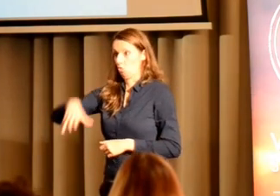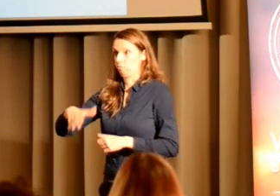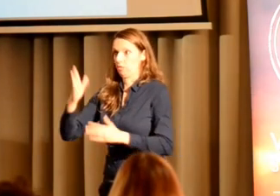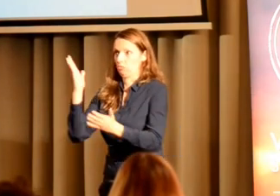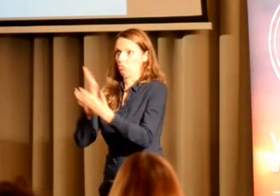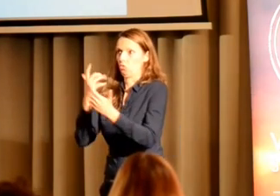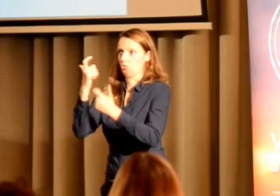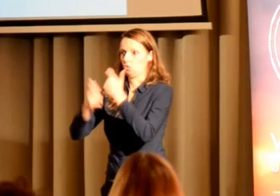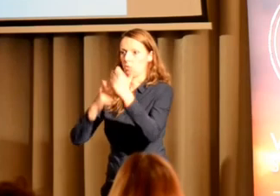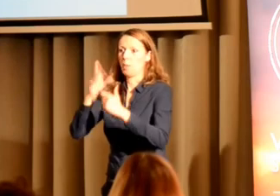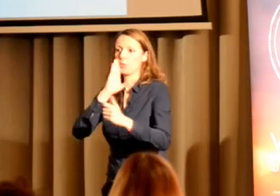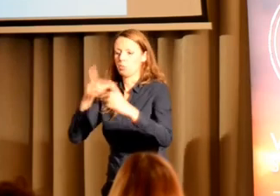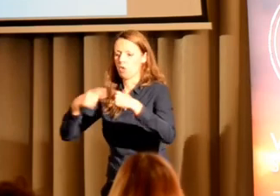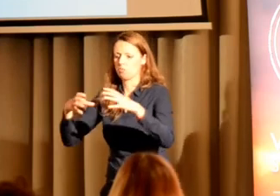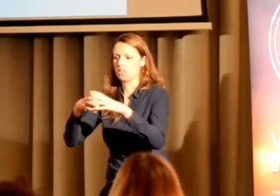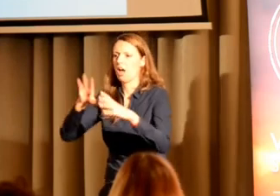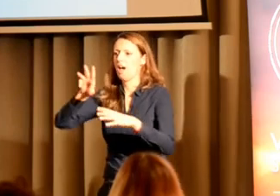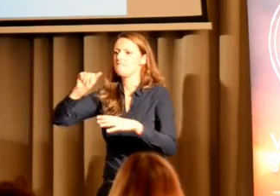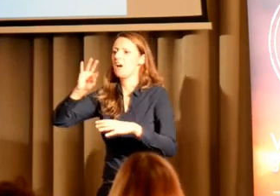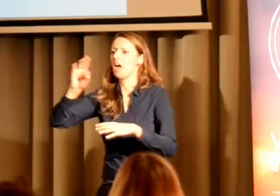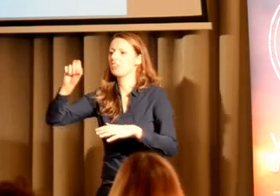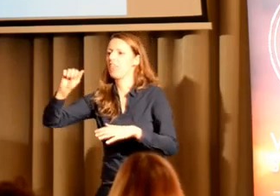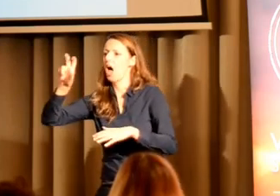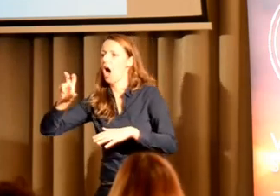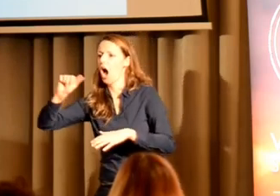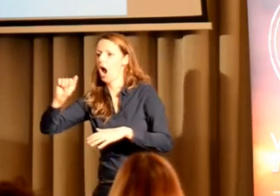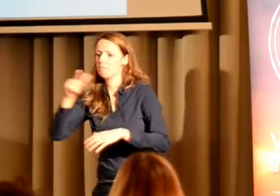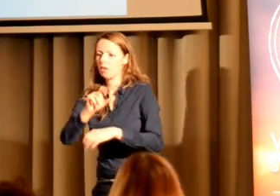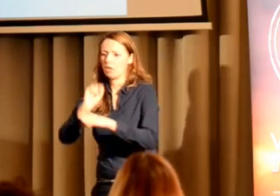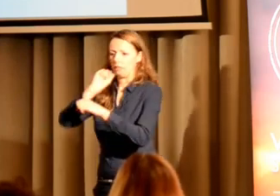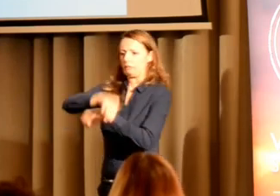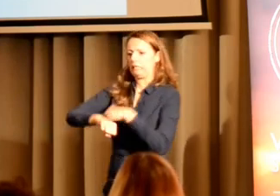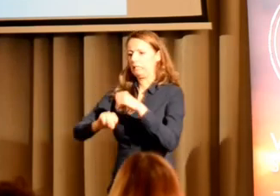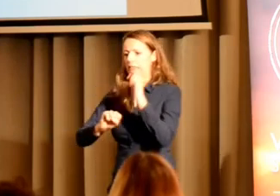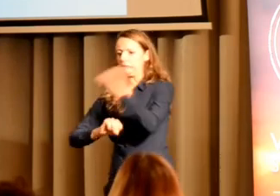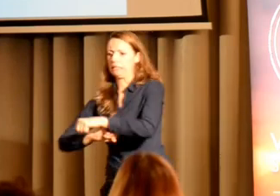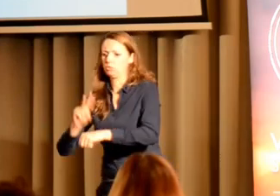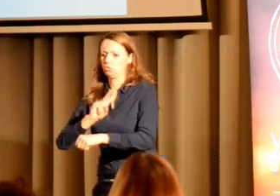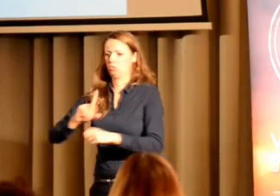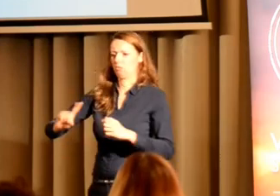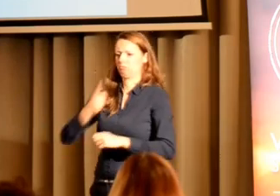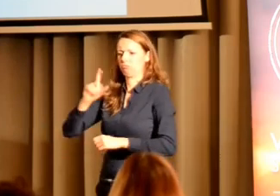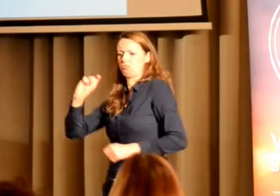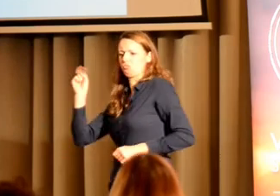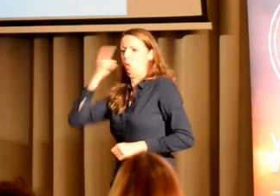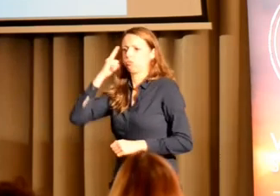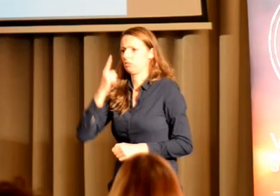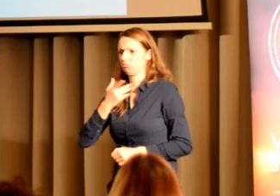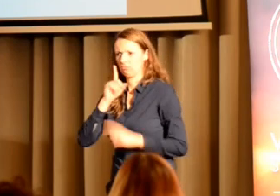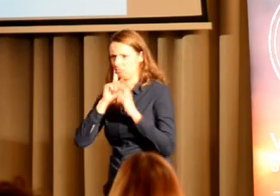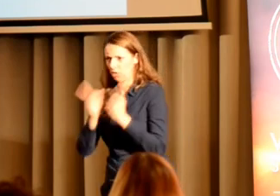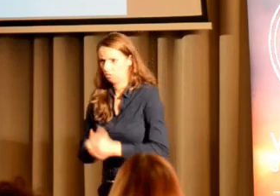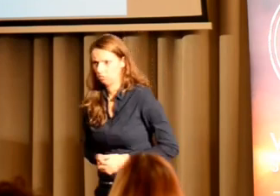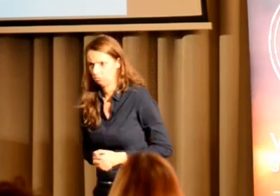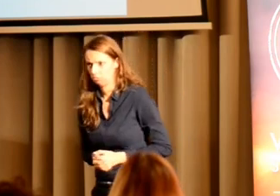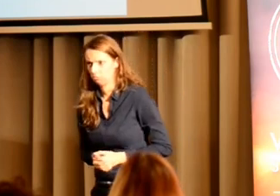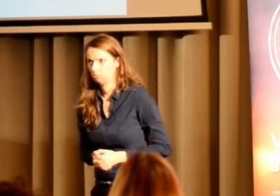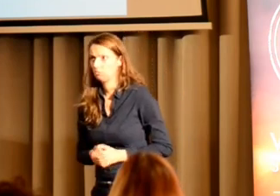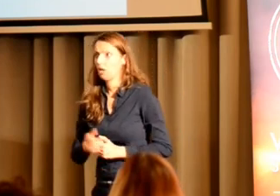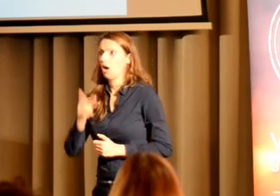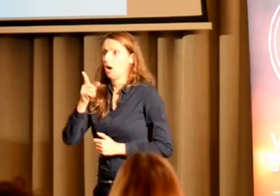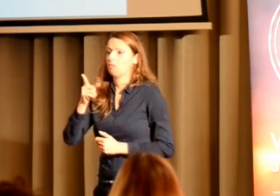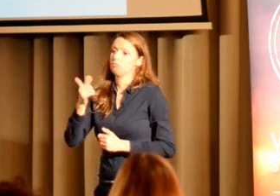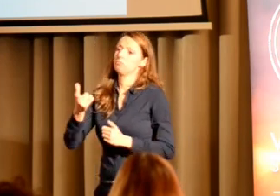w tak zwanych watahach i siłą, przemocą ustalają hierarchię. Okazuje się, że to nieprawda. To wynika z tego, że